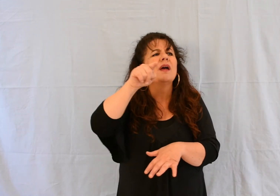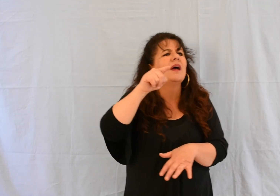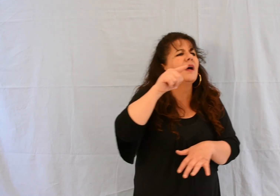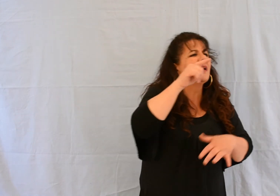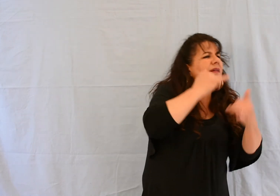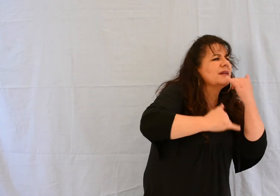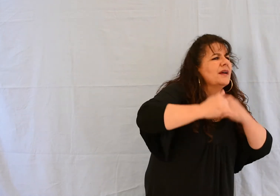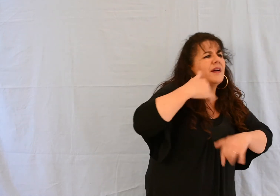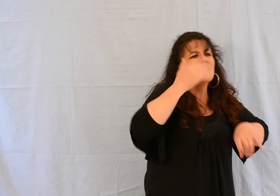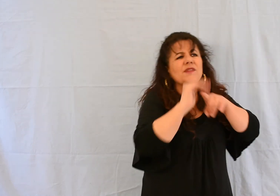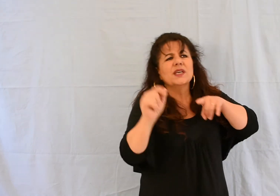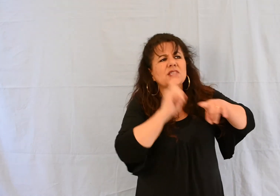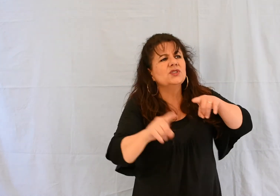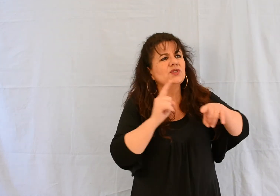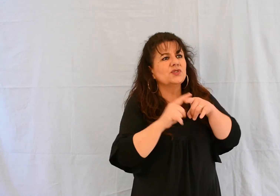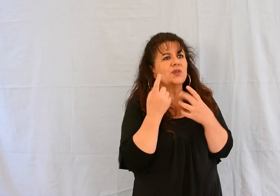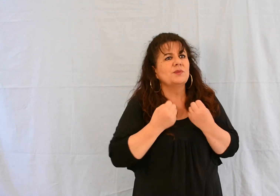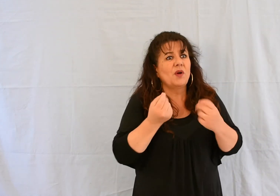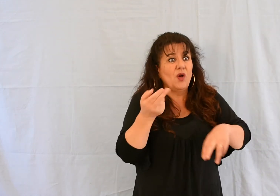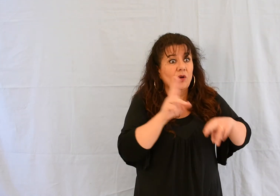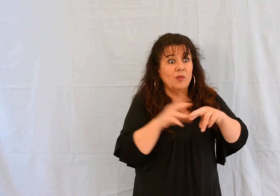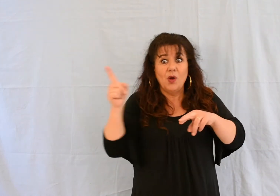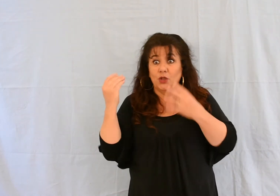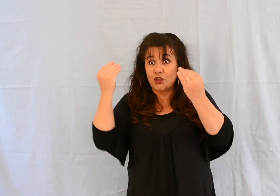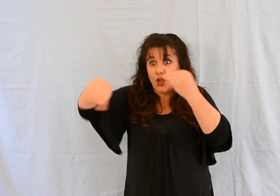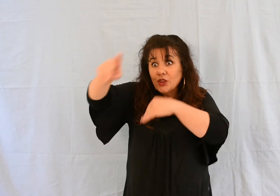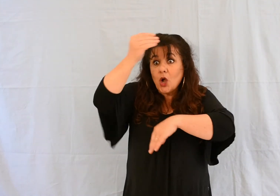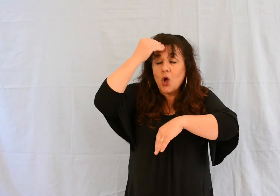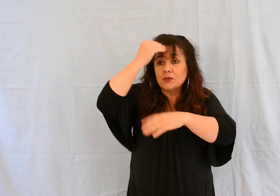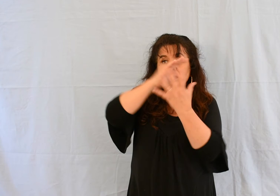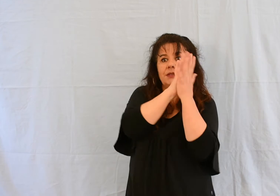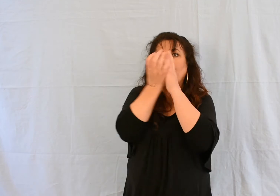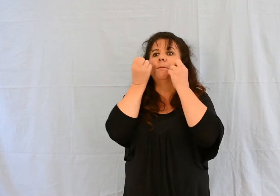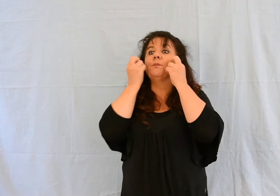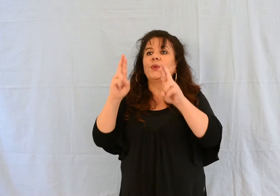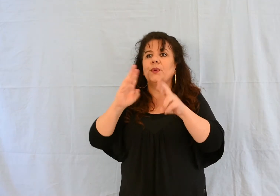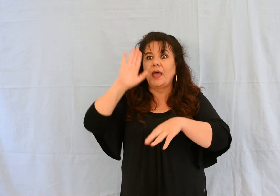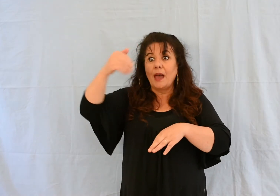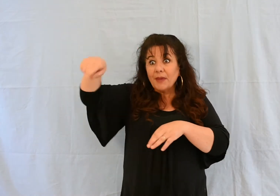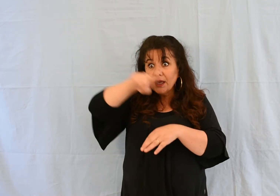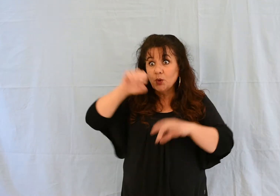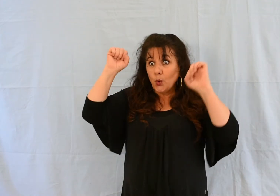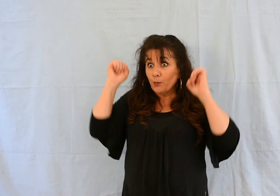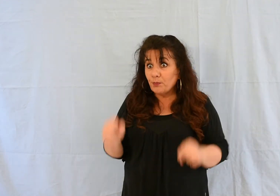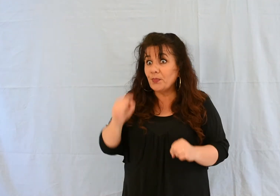mort, pour que nous puissions rendre un culte à Dieu, au Dieu vivant.